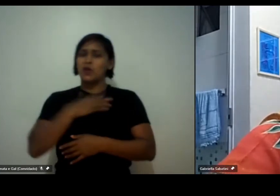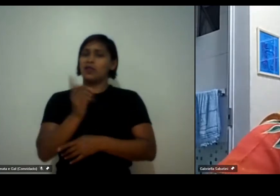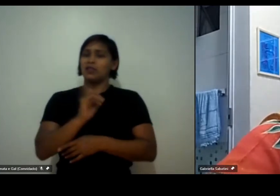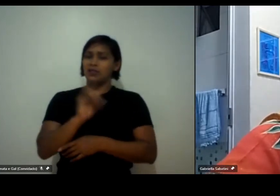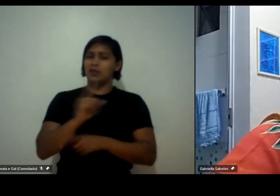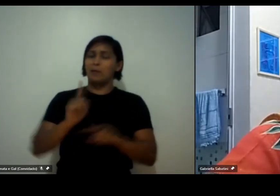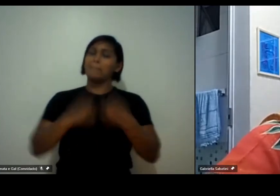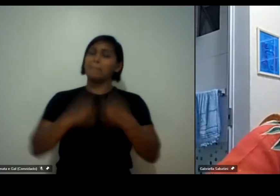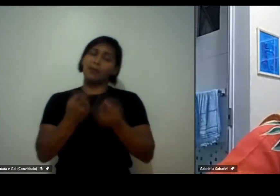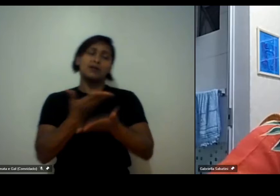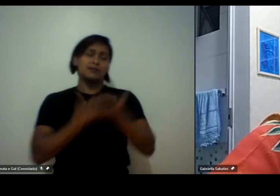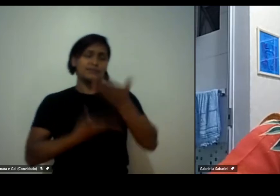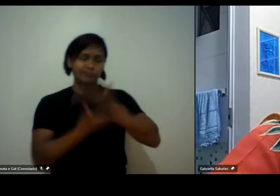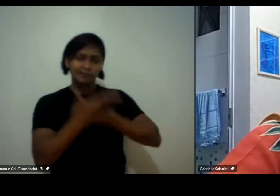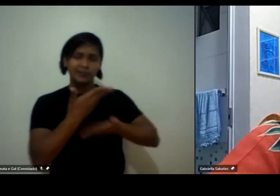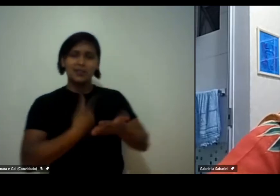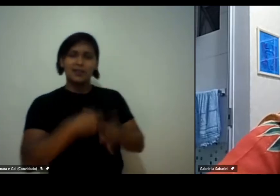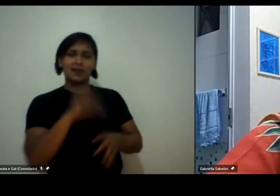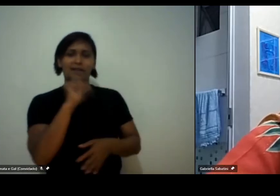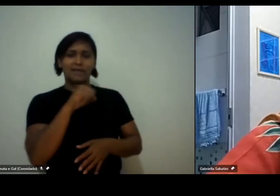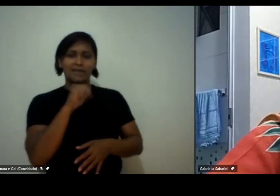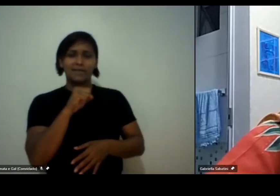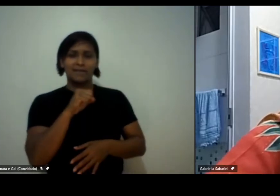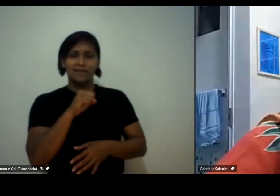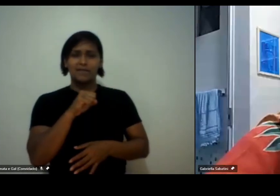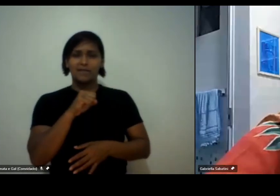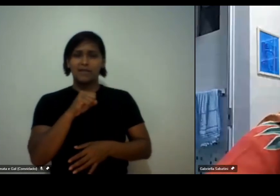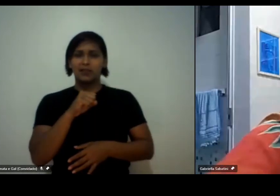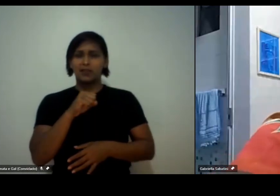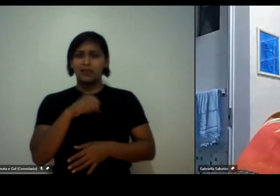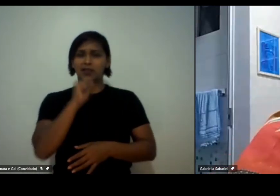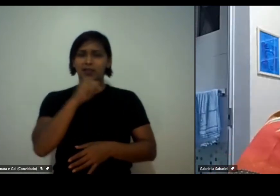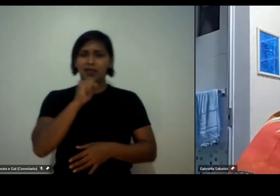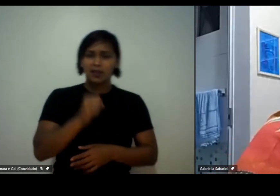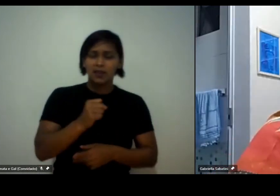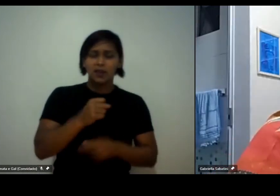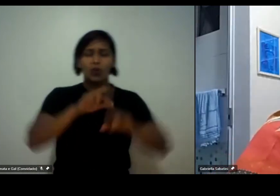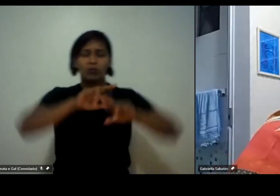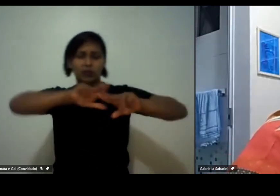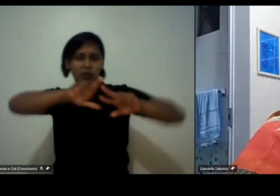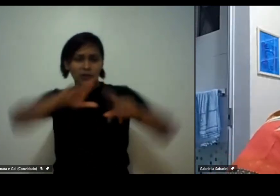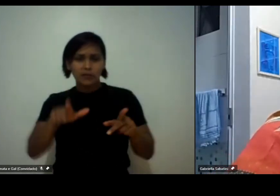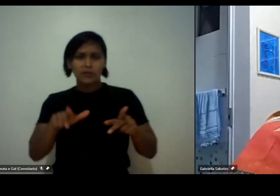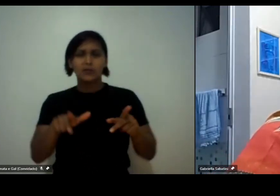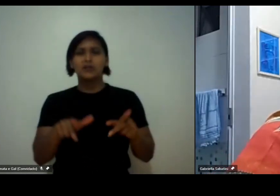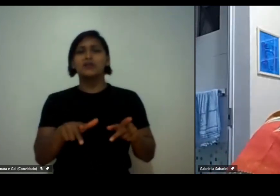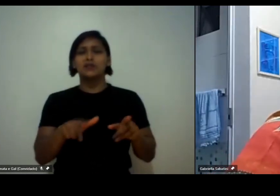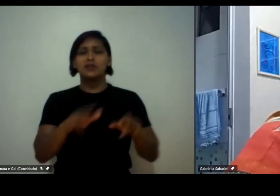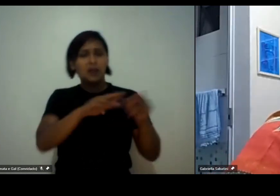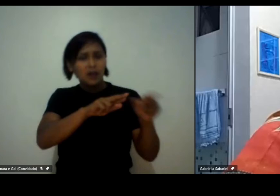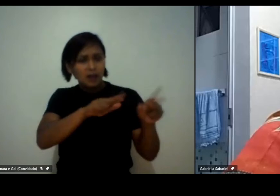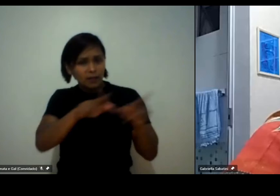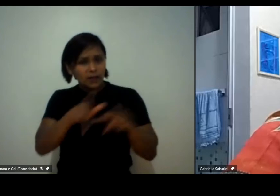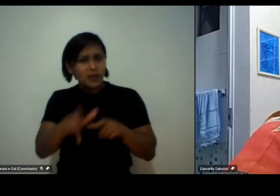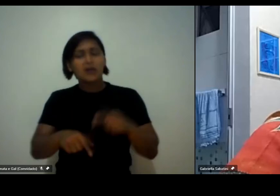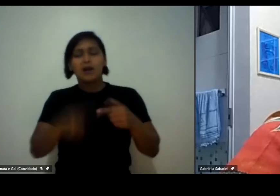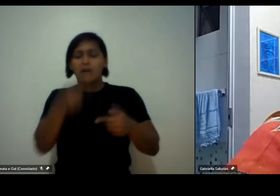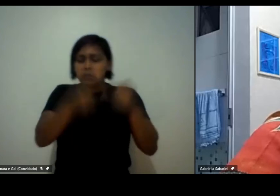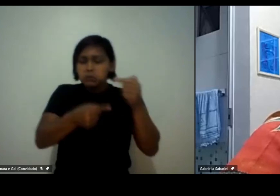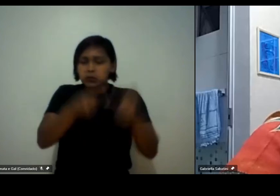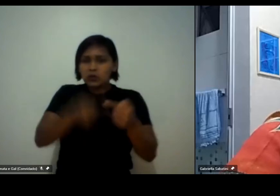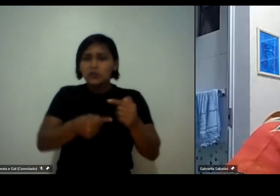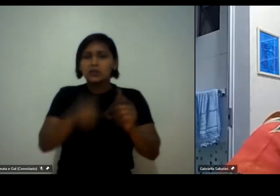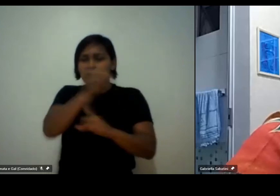tem a ver com ladrilhos às avessas que perturbam a estrutura política